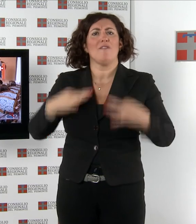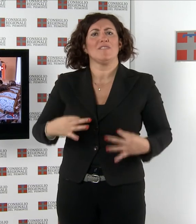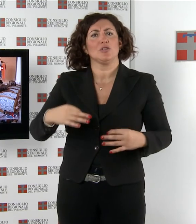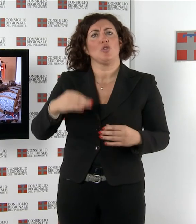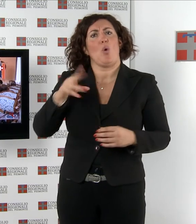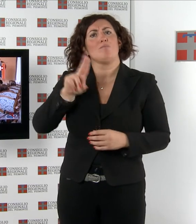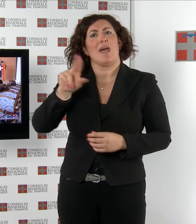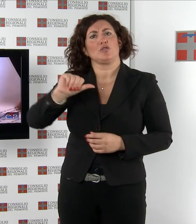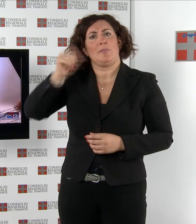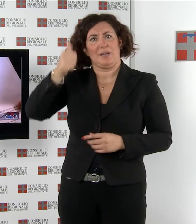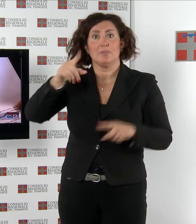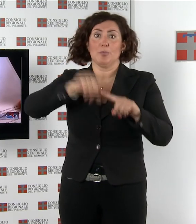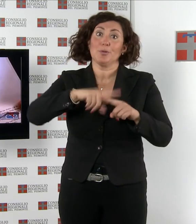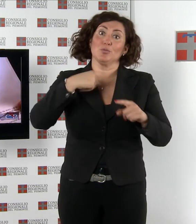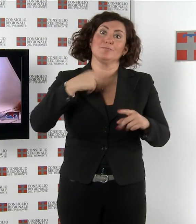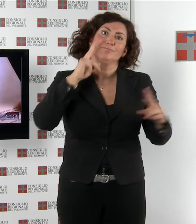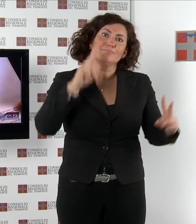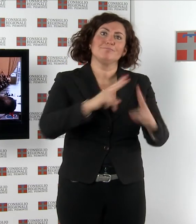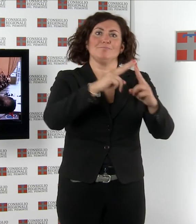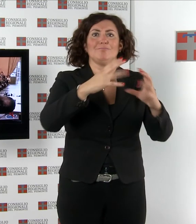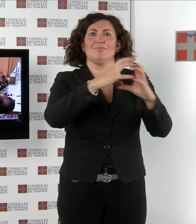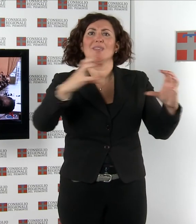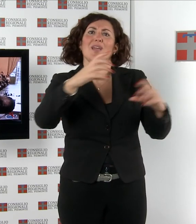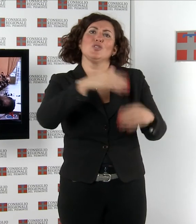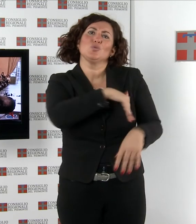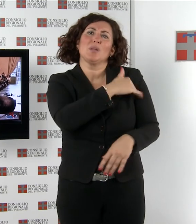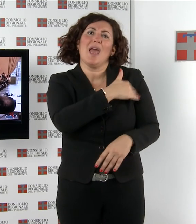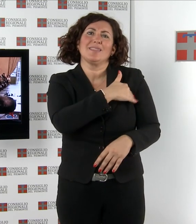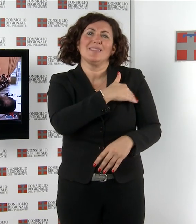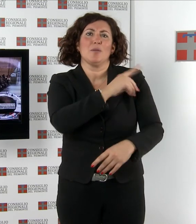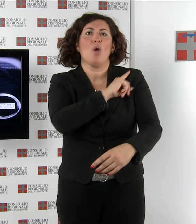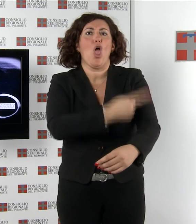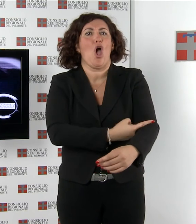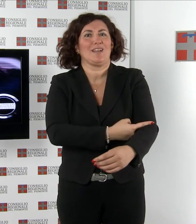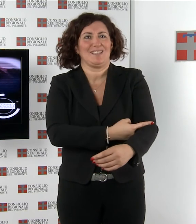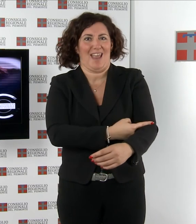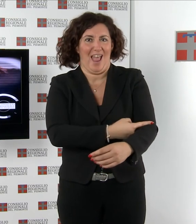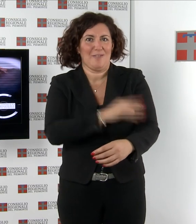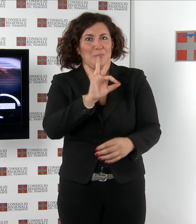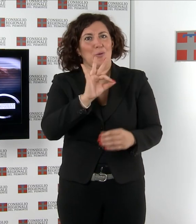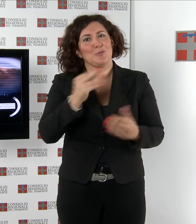polacchi del terzo liceum di Zamość nell'ambito del progetto didattico Comenius.